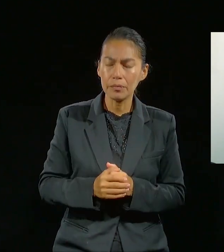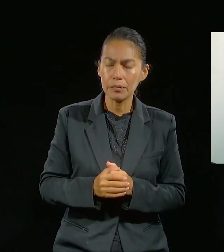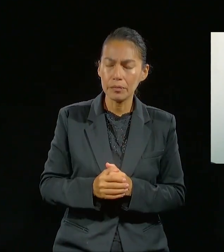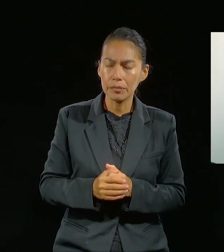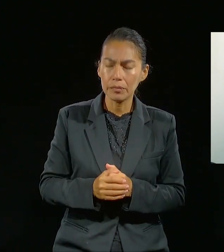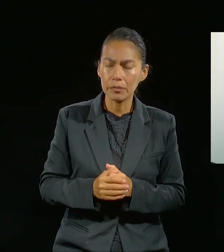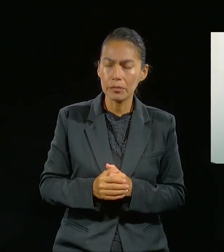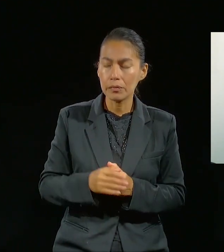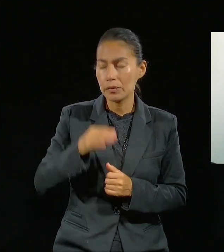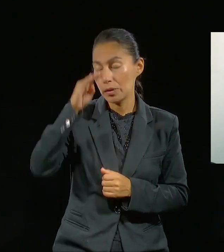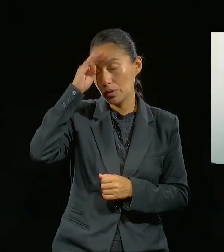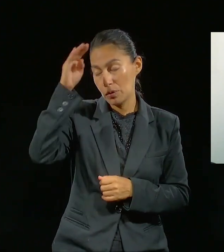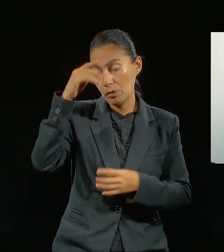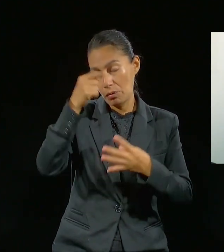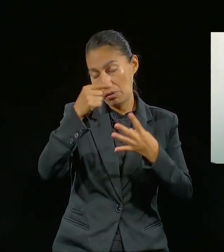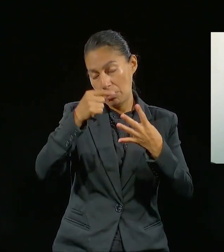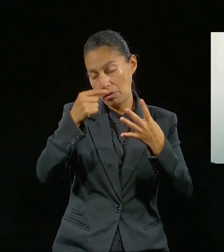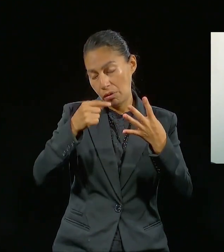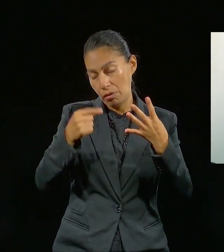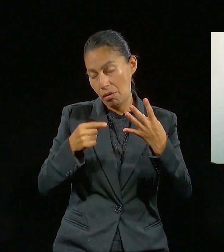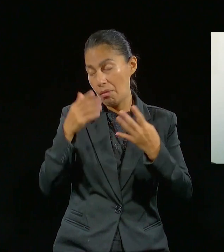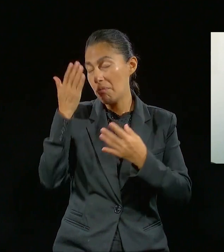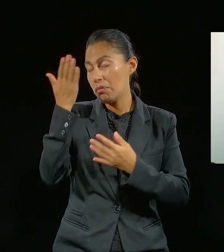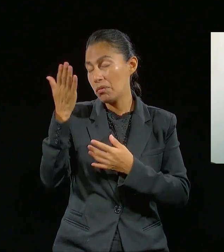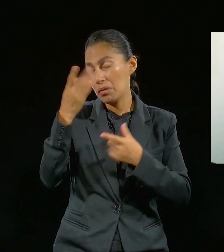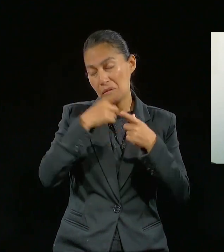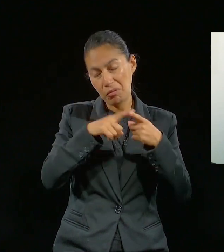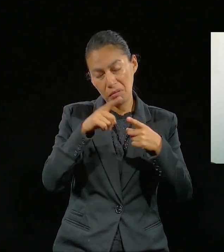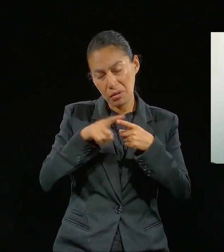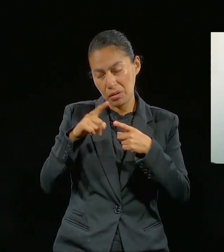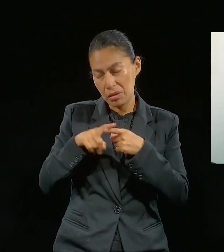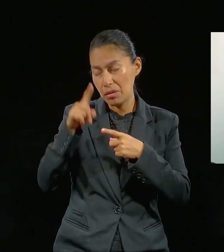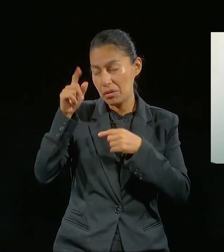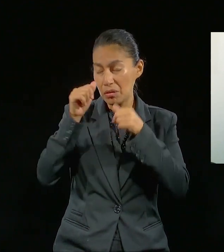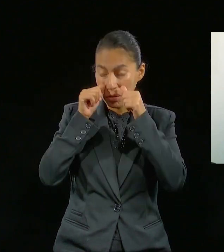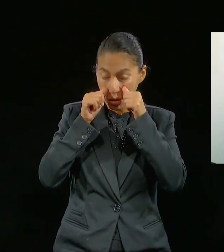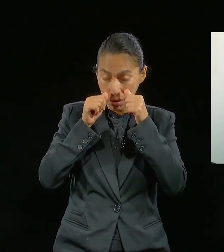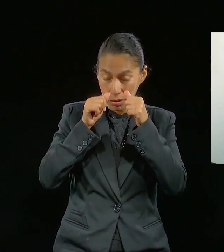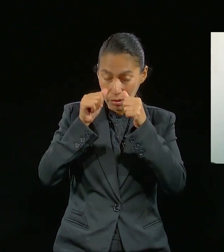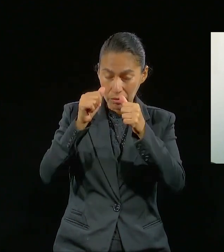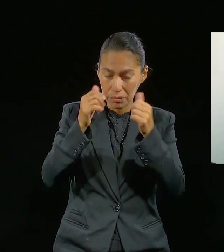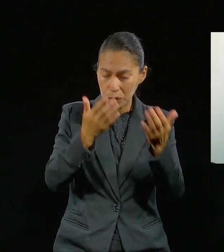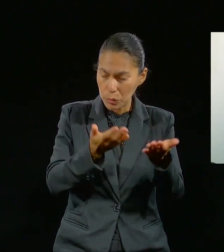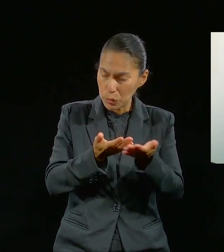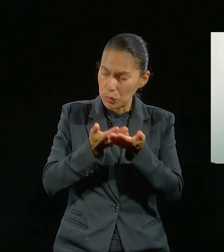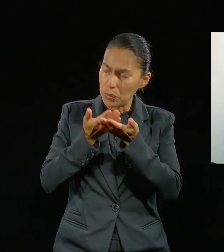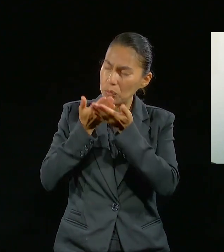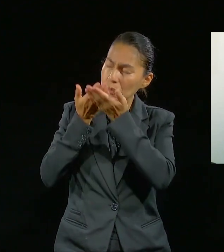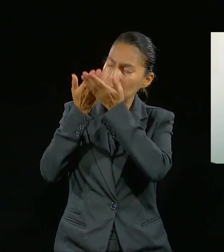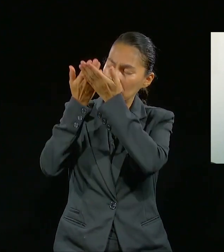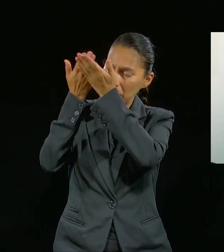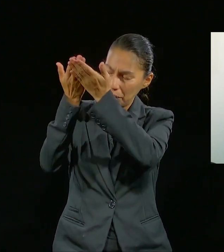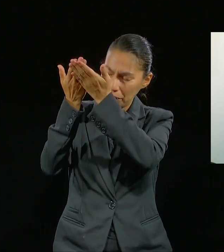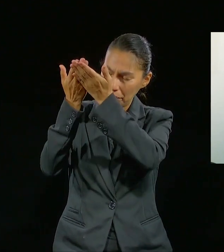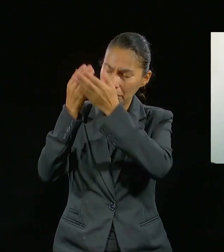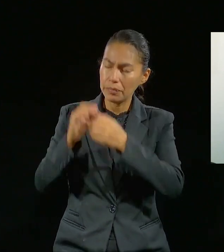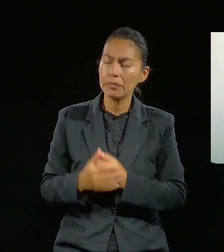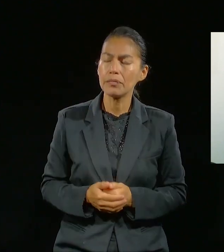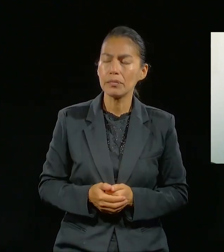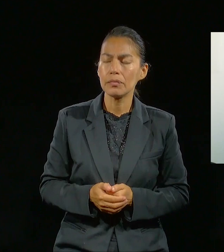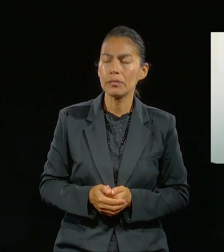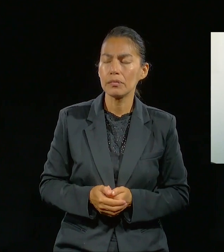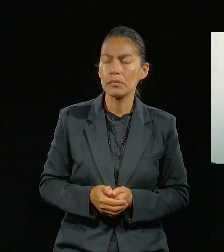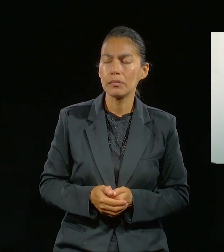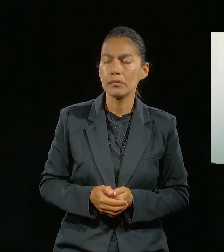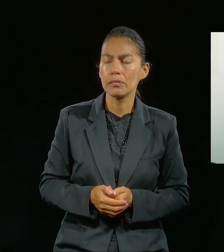Señor. Has escuchado las peticiones que se elevan hacia ti, Padre.